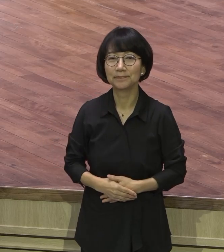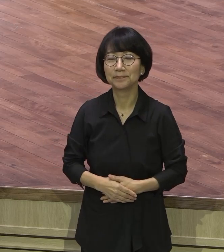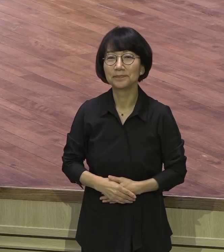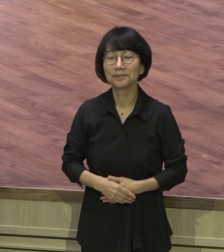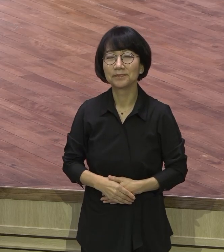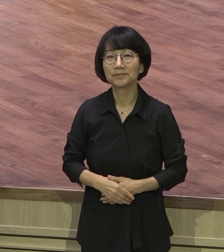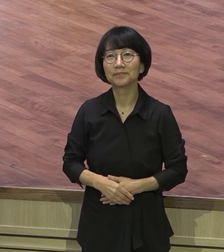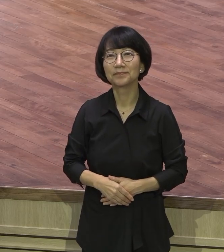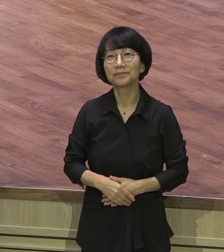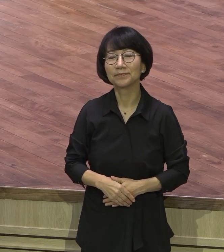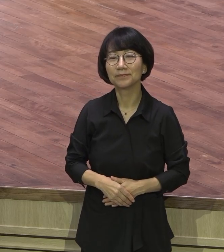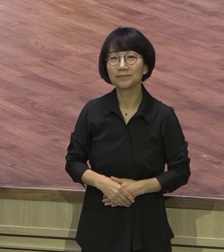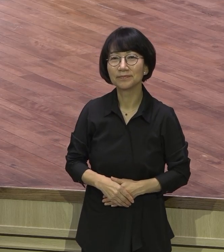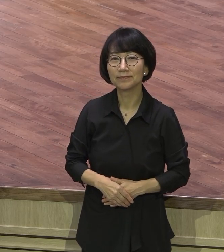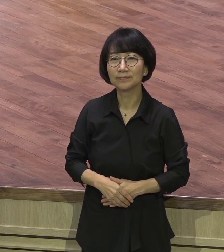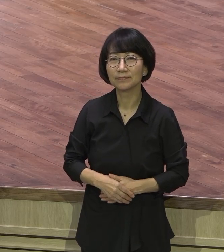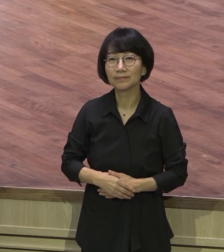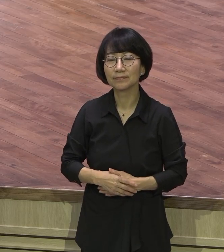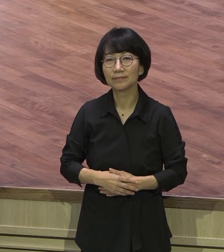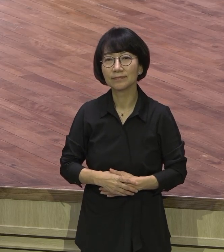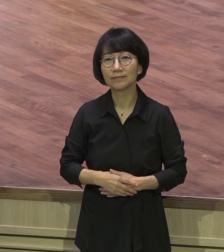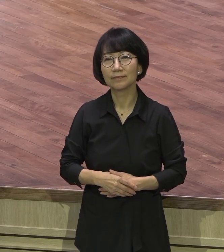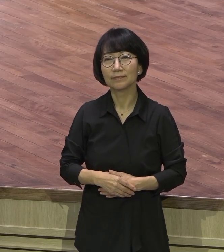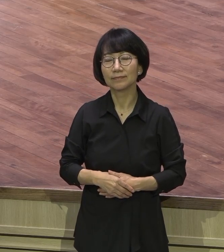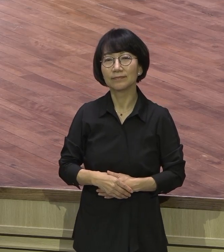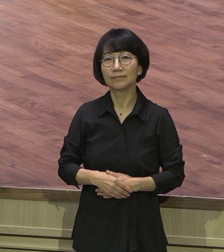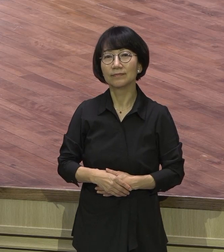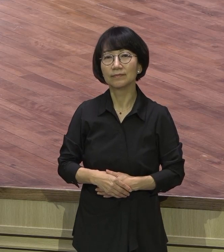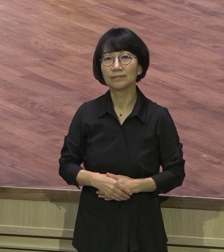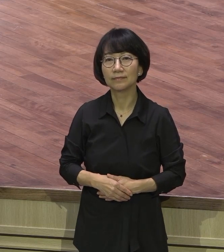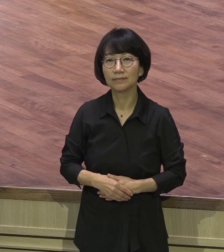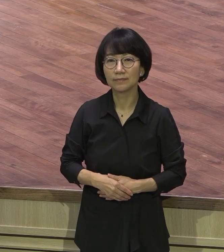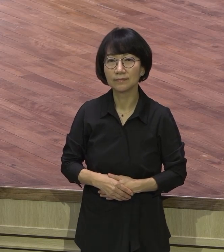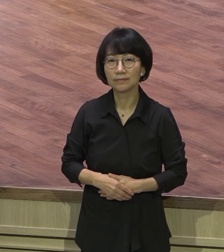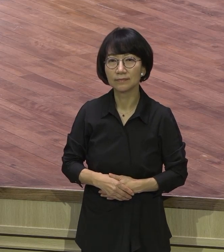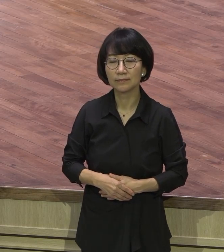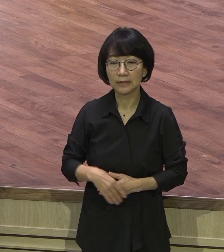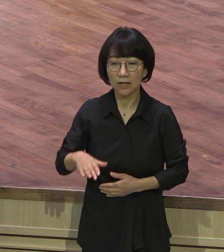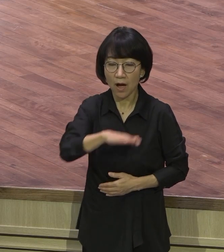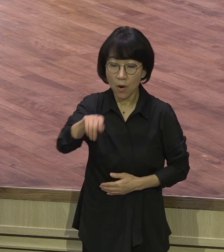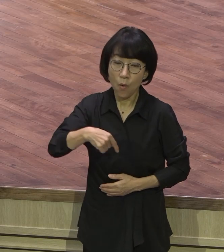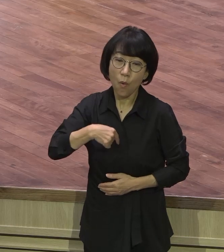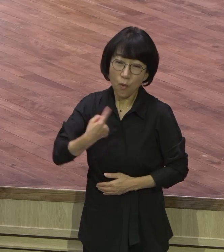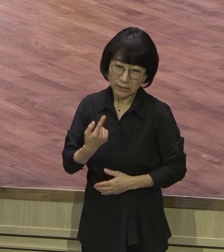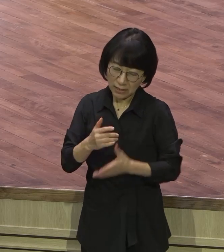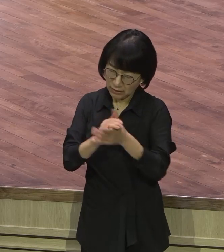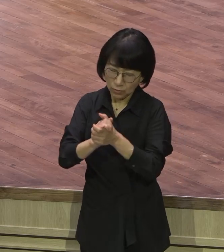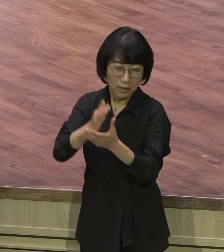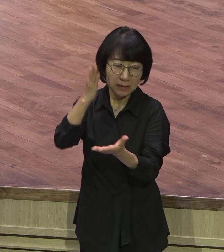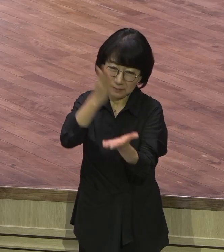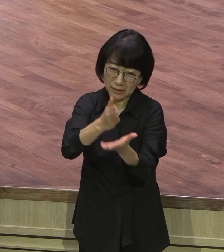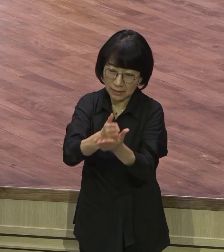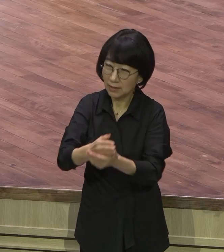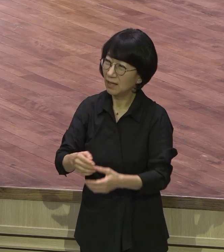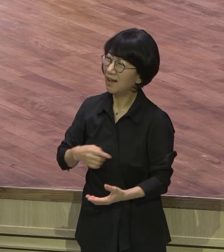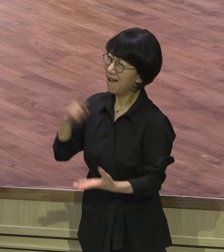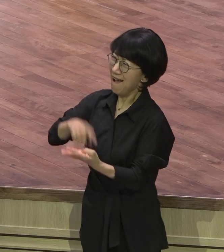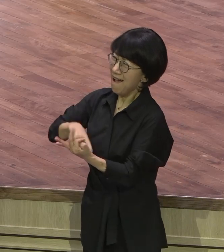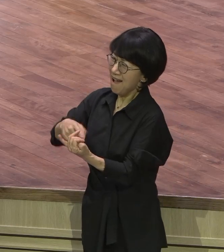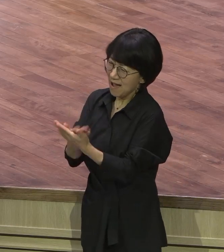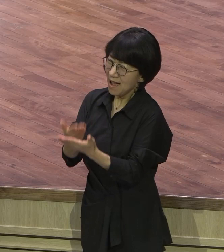하나님 앞에 하나님 정말로 여러분 기도 일방주를 하지 마시고 하나님과 가장